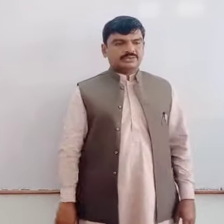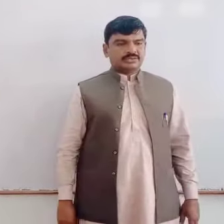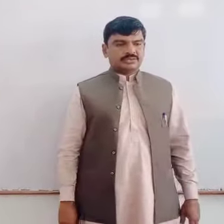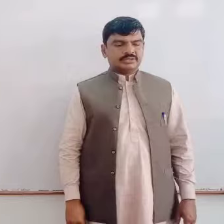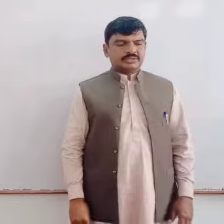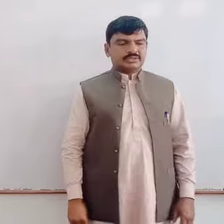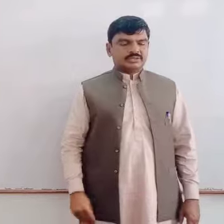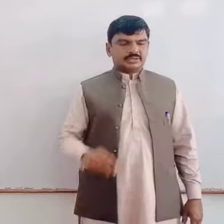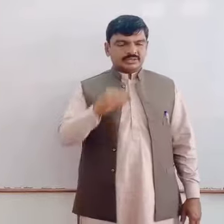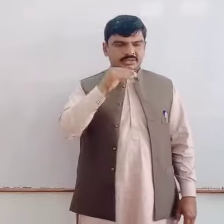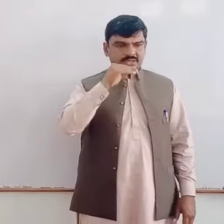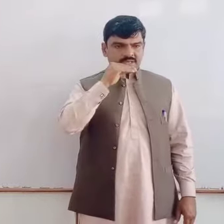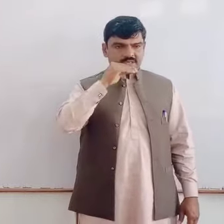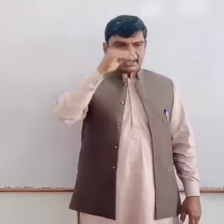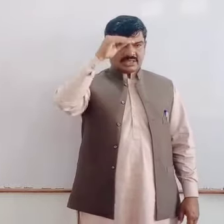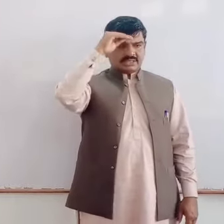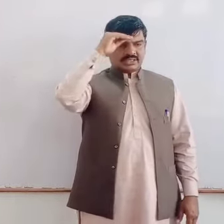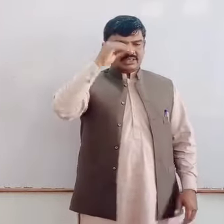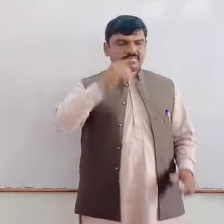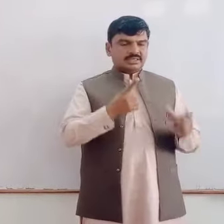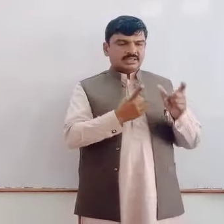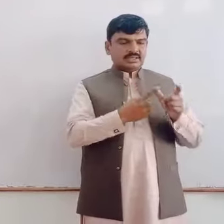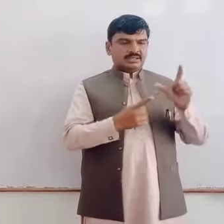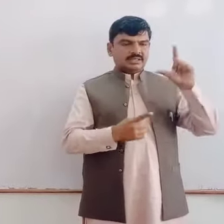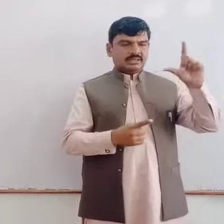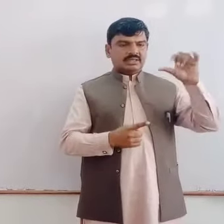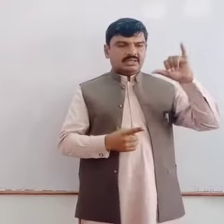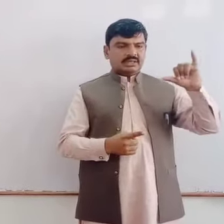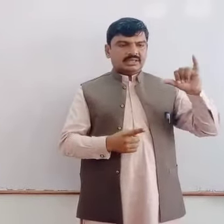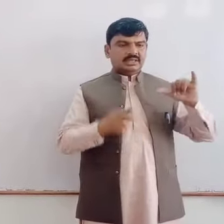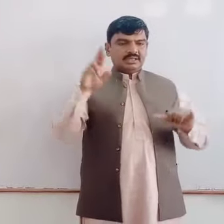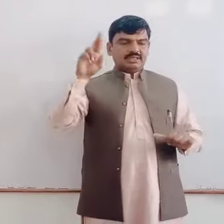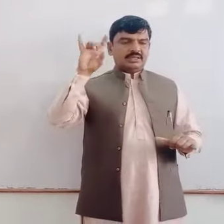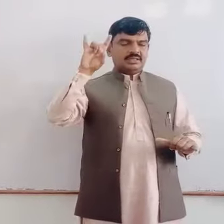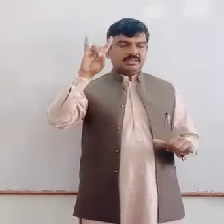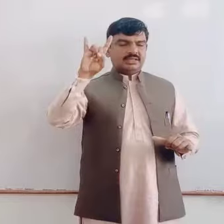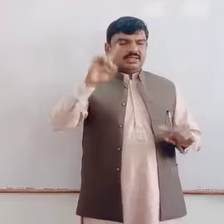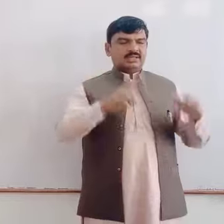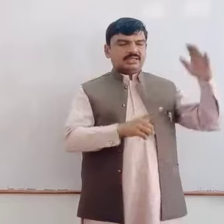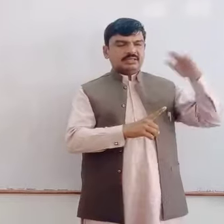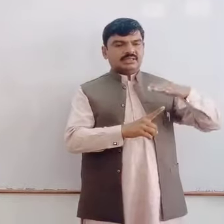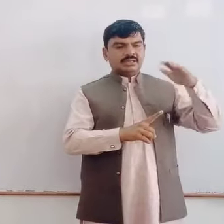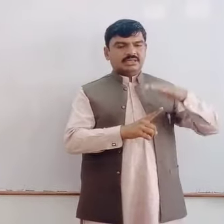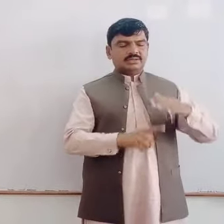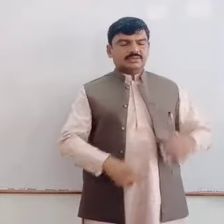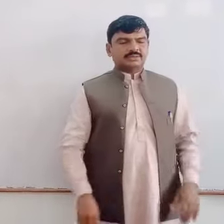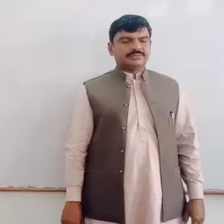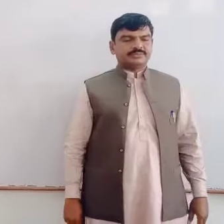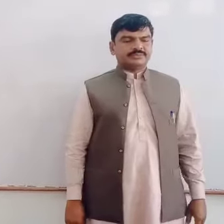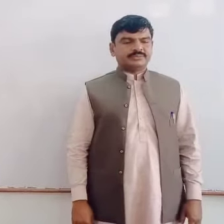حضرت علی رضی اللہ تعالیٰ عنہ حضرت علی رضی اللہ تعالیٰ عنہ حضرت